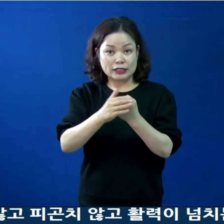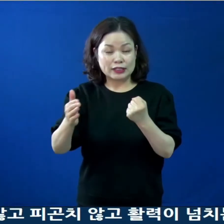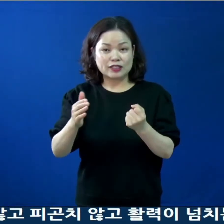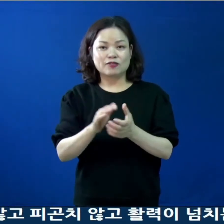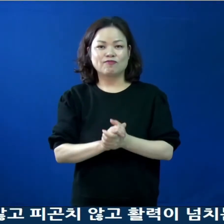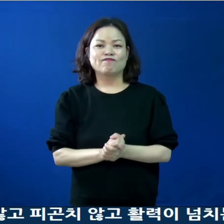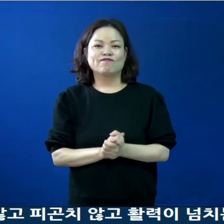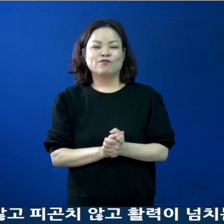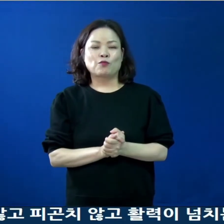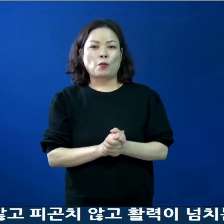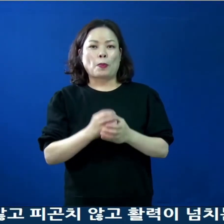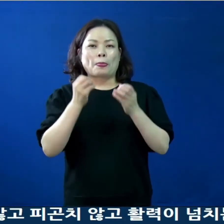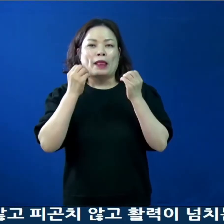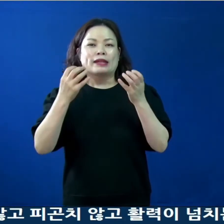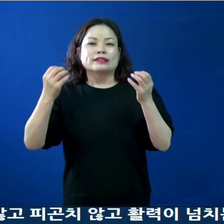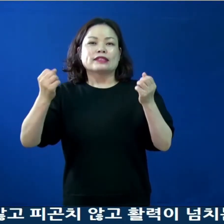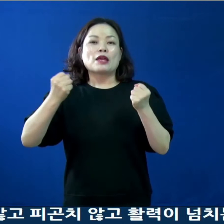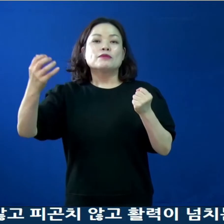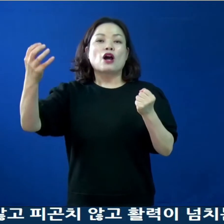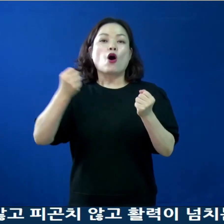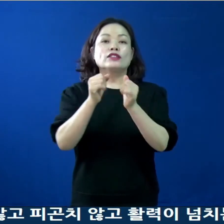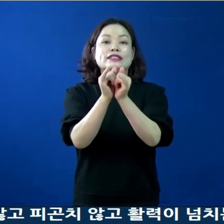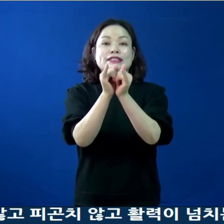아멘. 그렇습니다. 새 힘을 얻는 자,